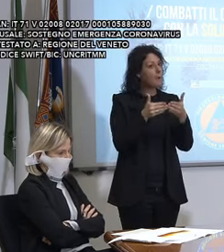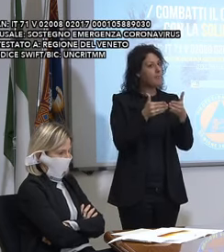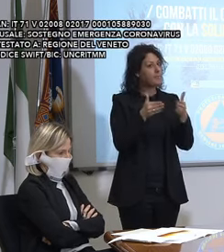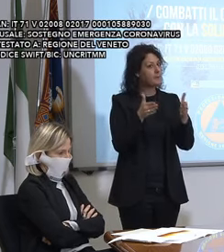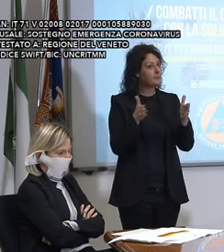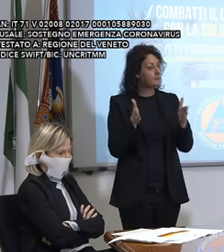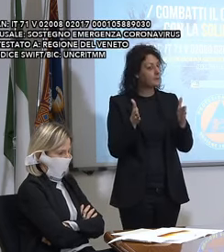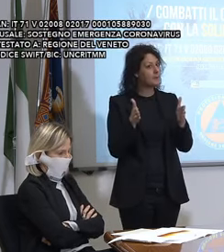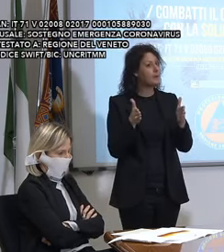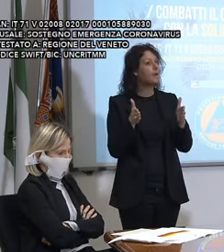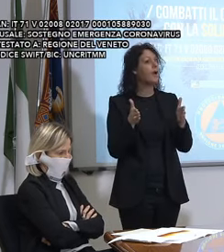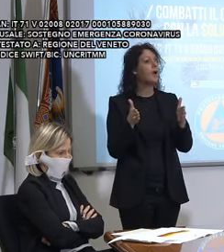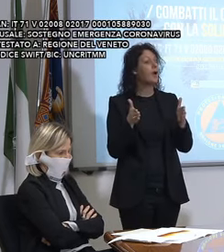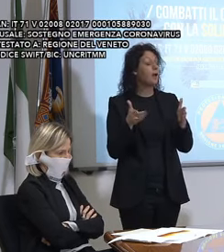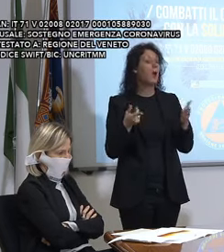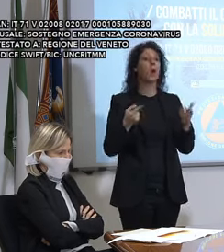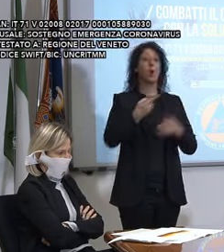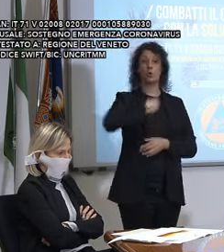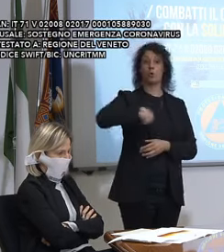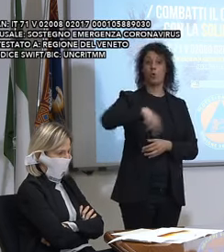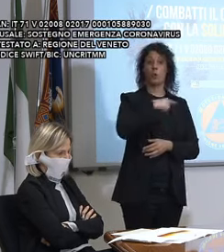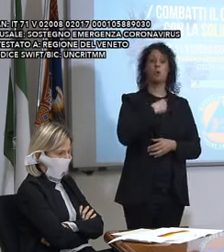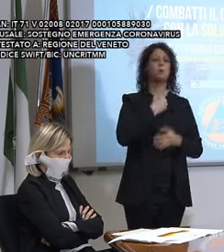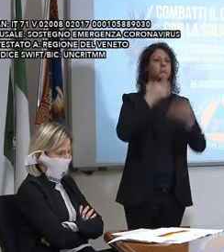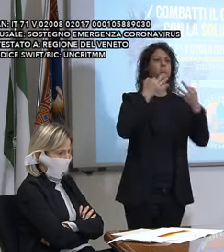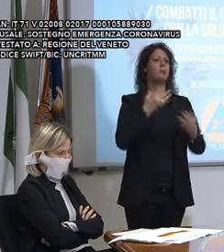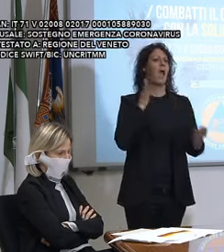noi affrontiamo l'apertura.